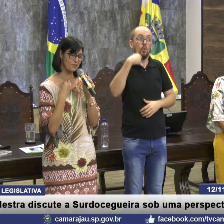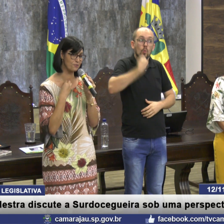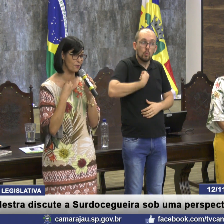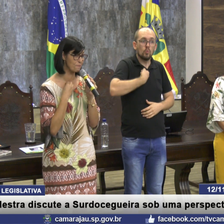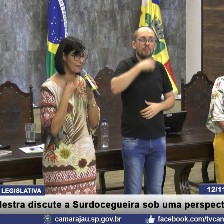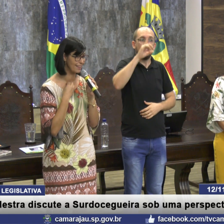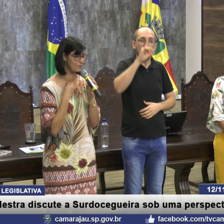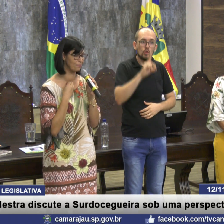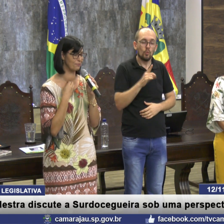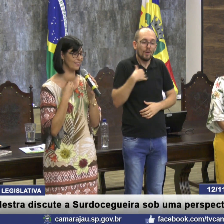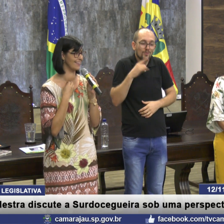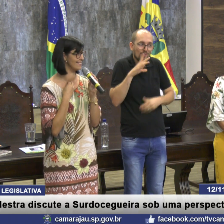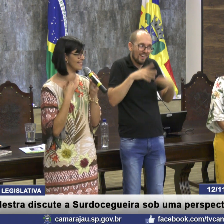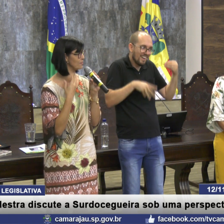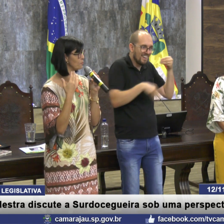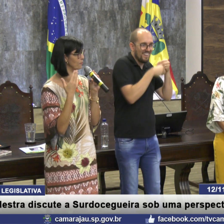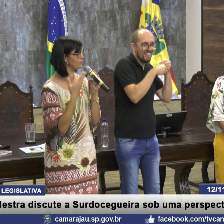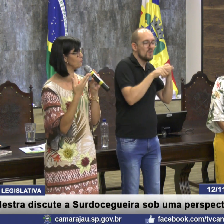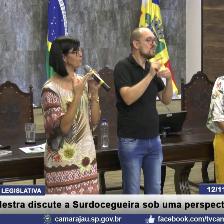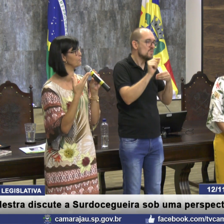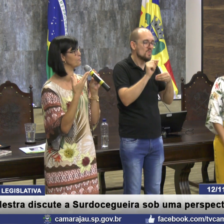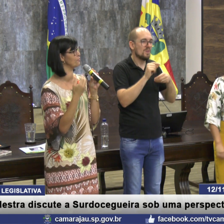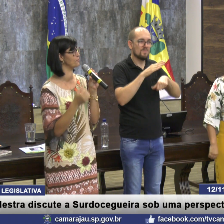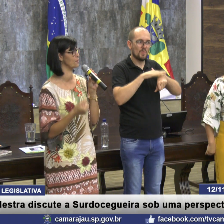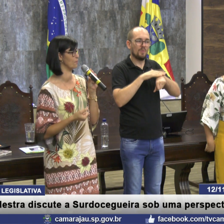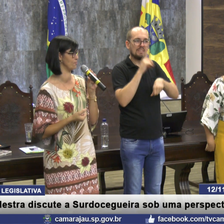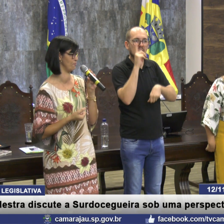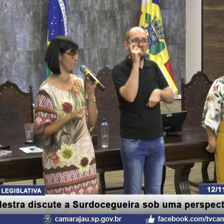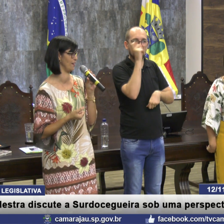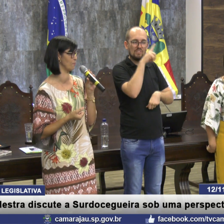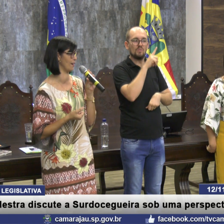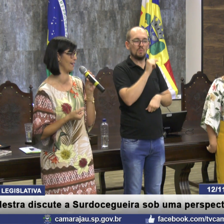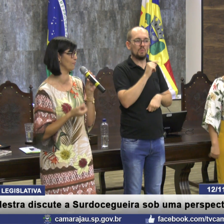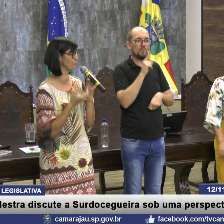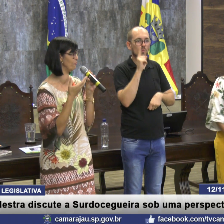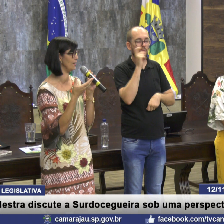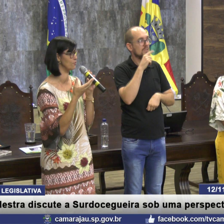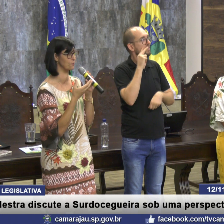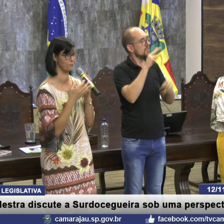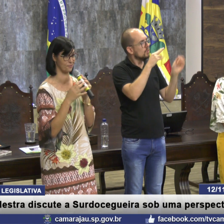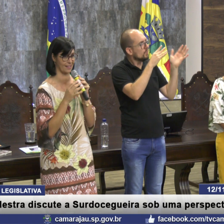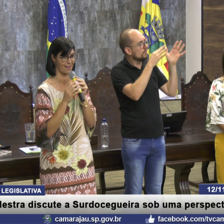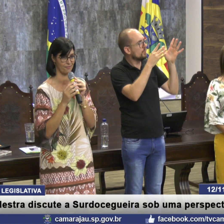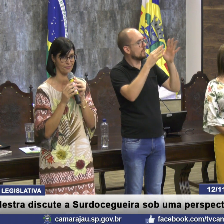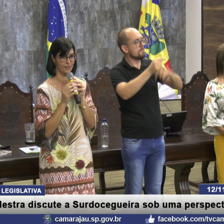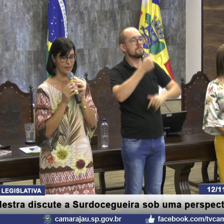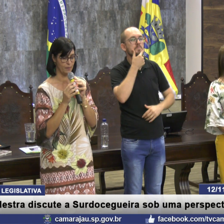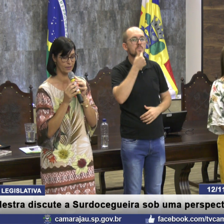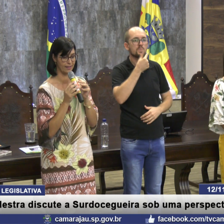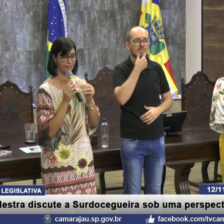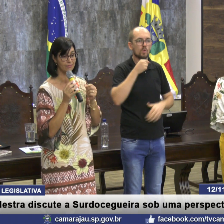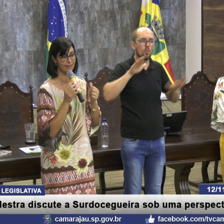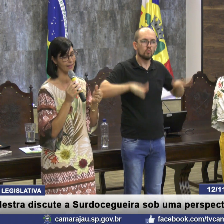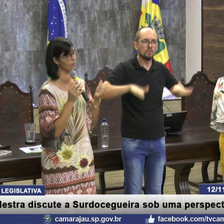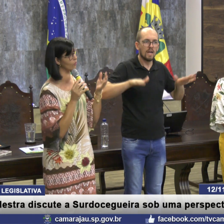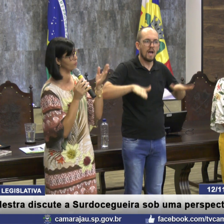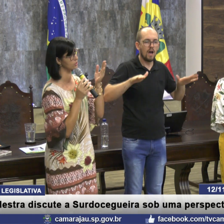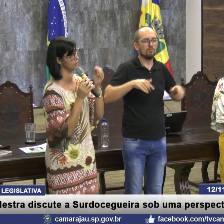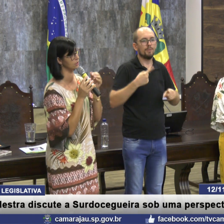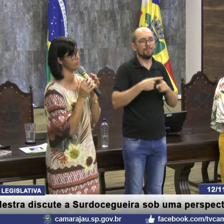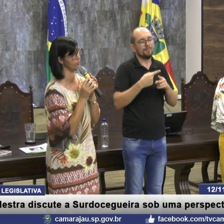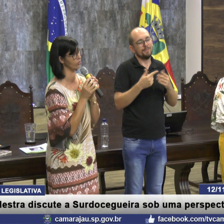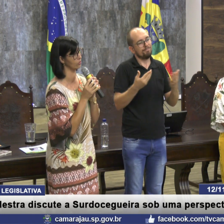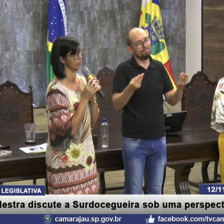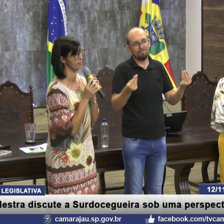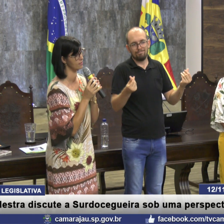aqui somente para finalizar, num momento muito difícil, depois de ver um vídeo do Gustavo, porque não tem como a